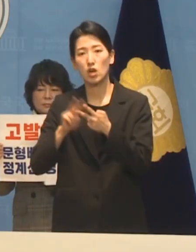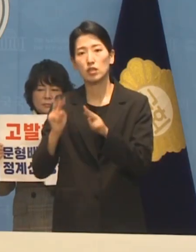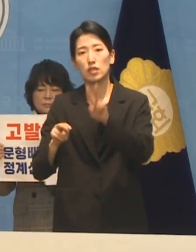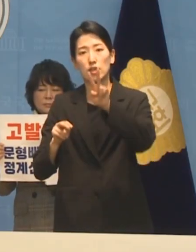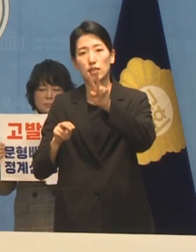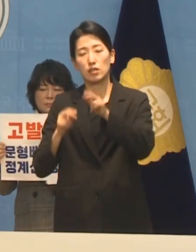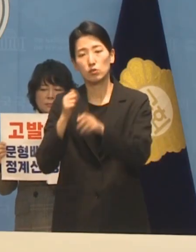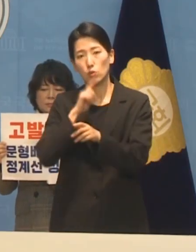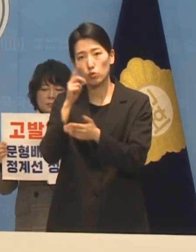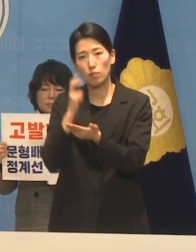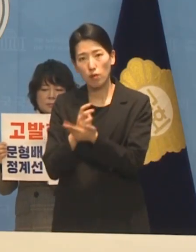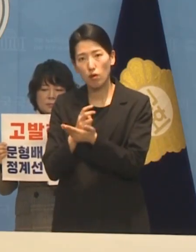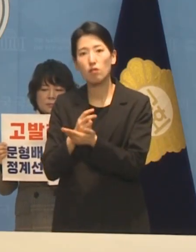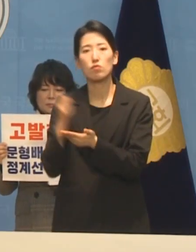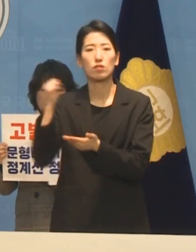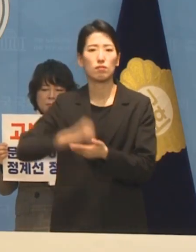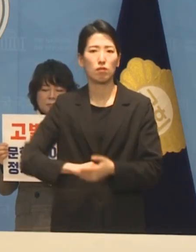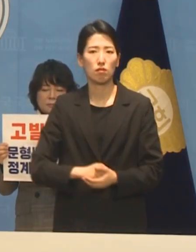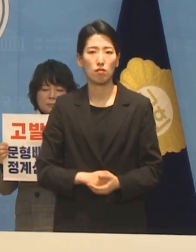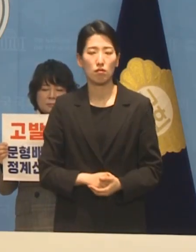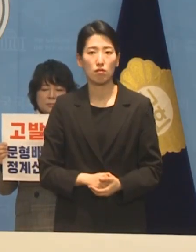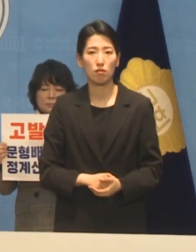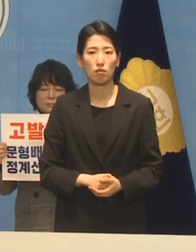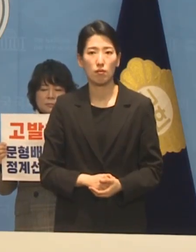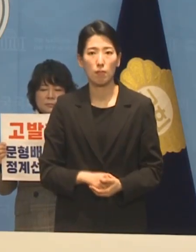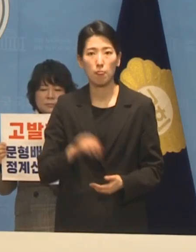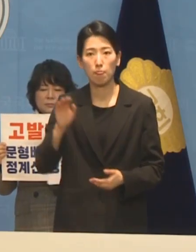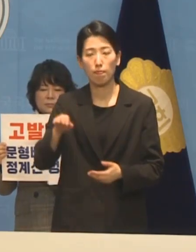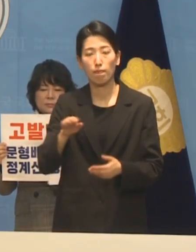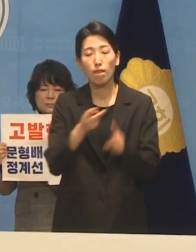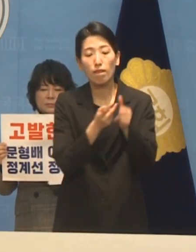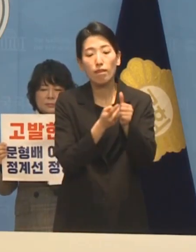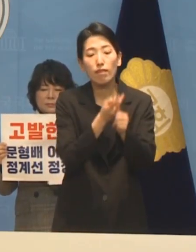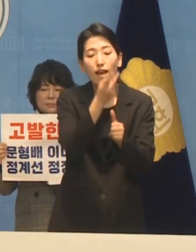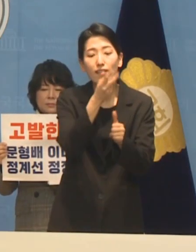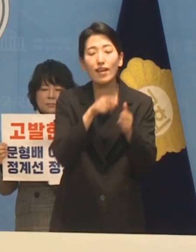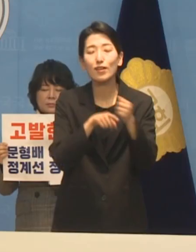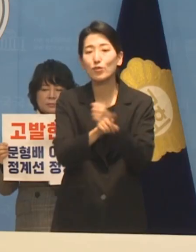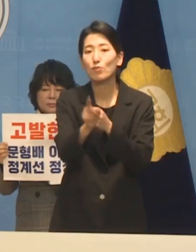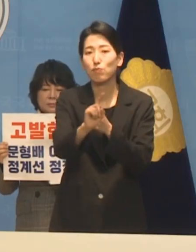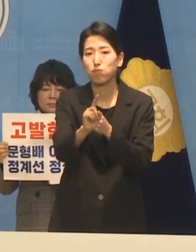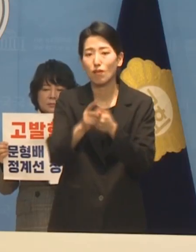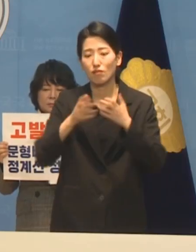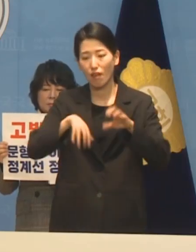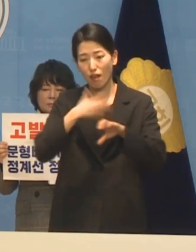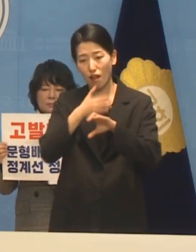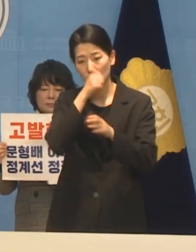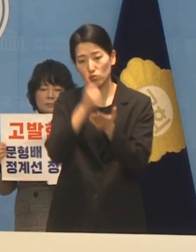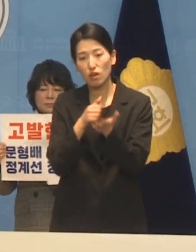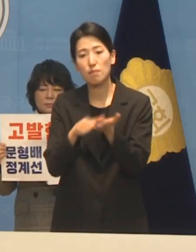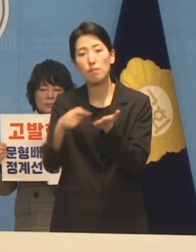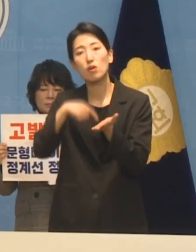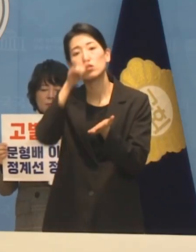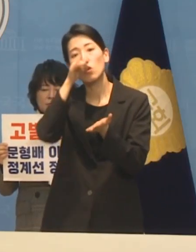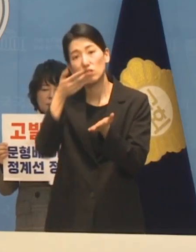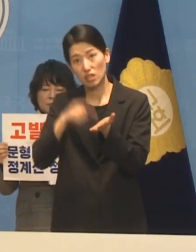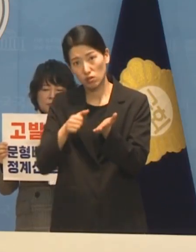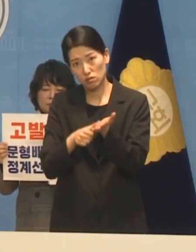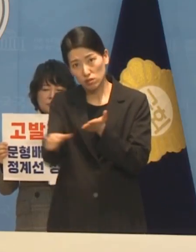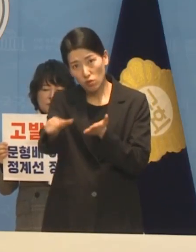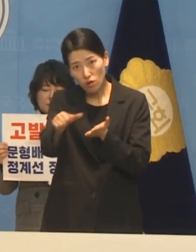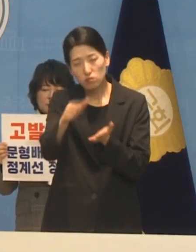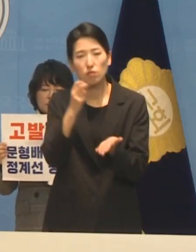298반. 탄핵소추 핵심 내용인 내란죄를 뺀다는 것은 소추서의 동일성을 명백하게 해치는 위법